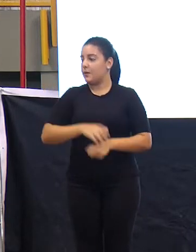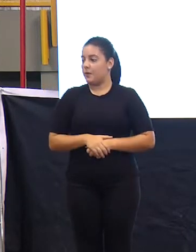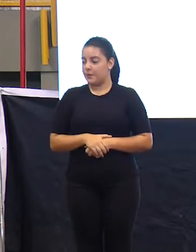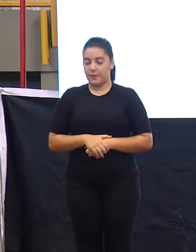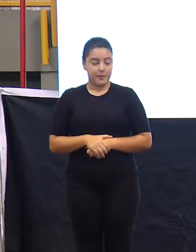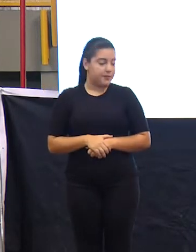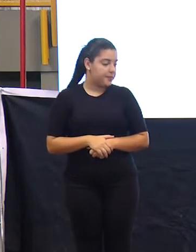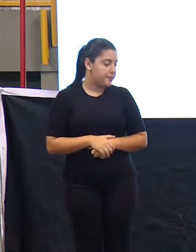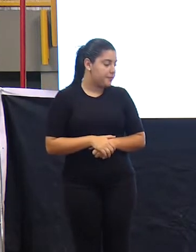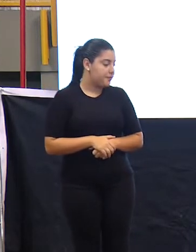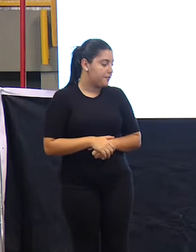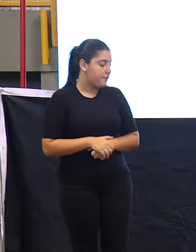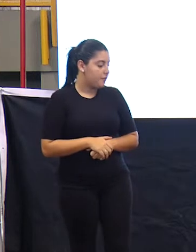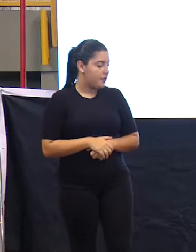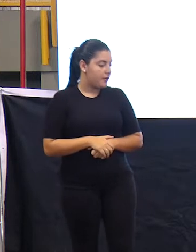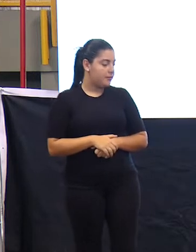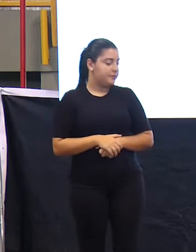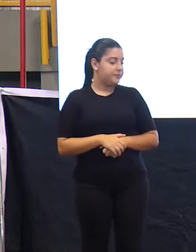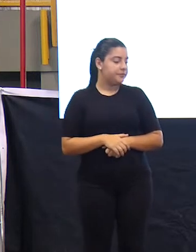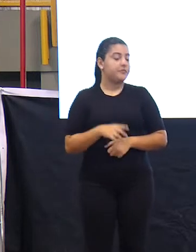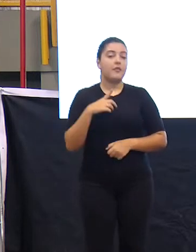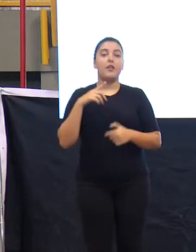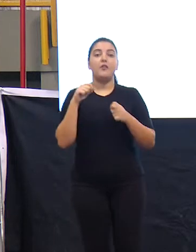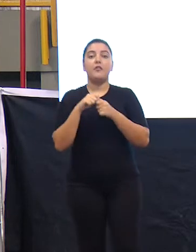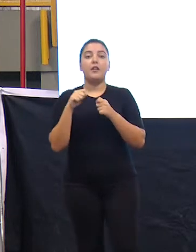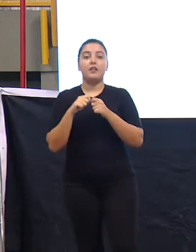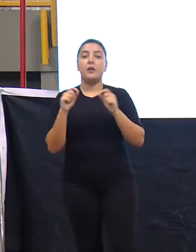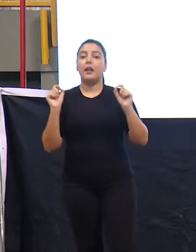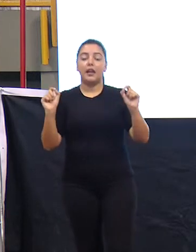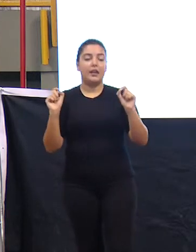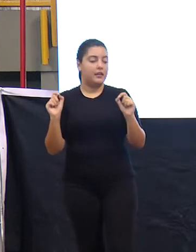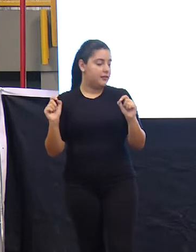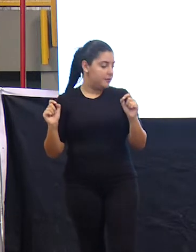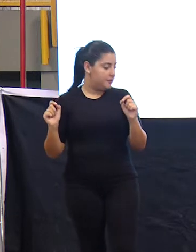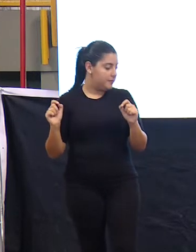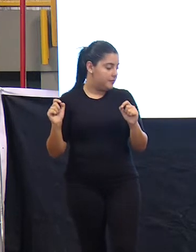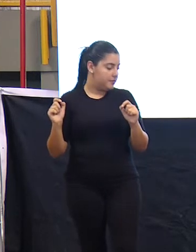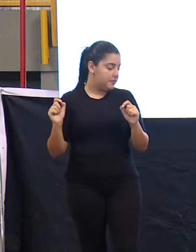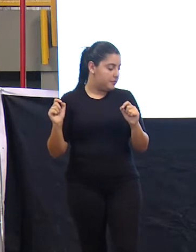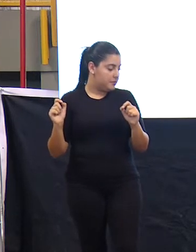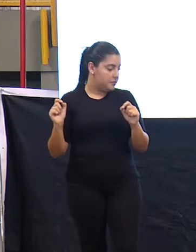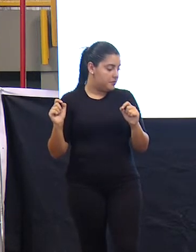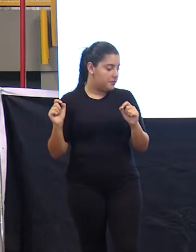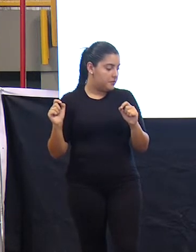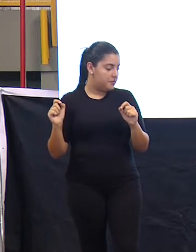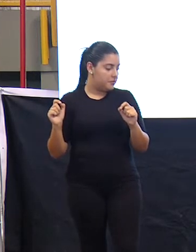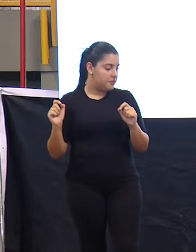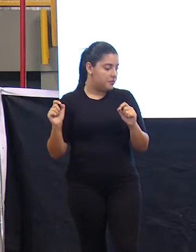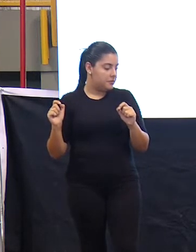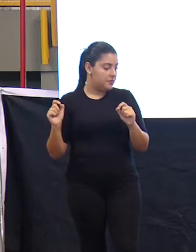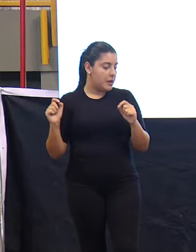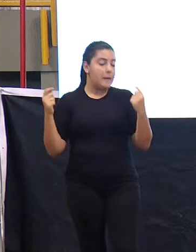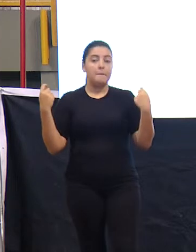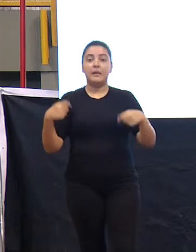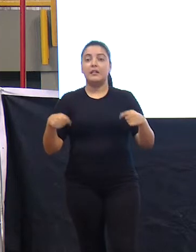25. Portanto, o que é que eu faço com esse denominador para ele virar 100?